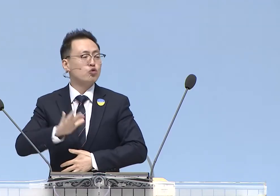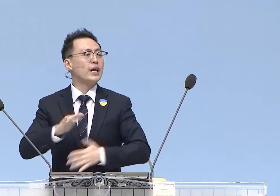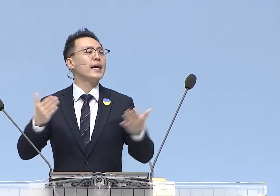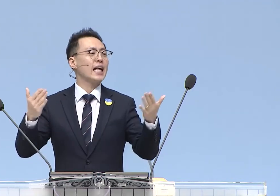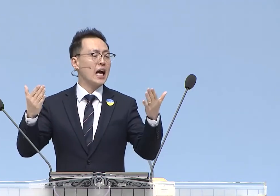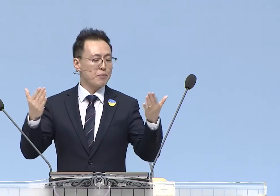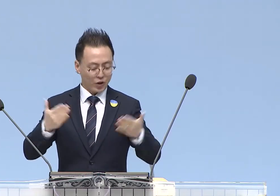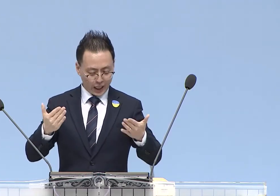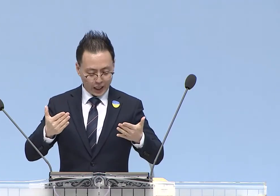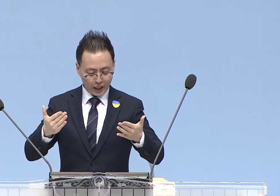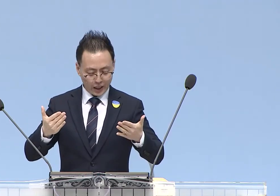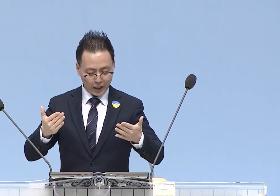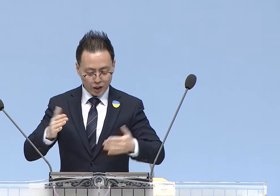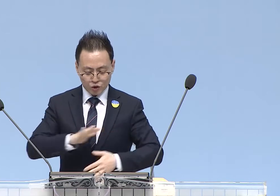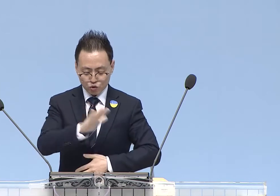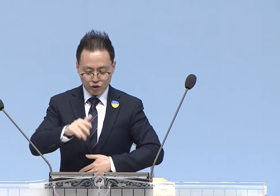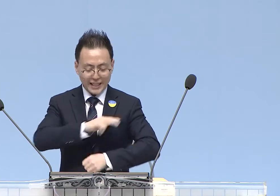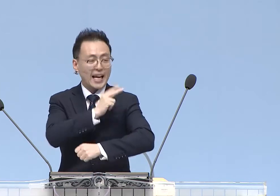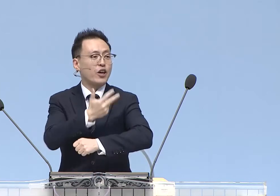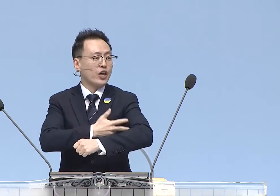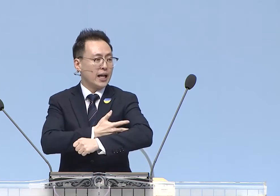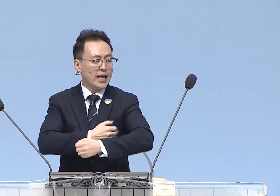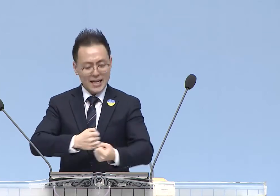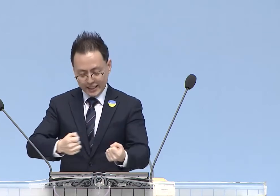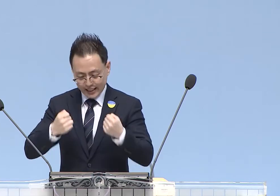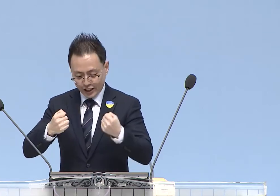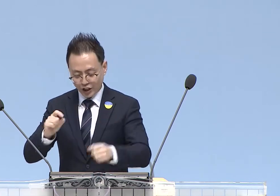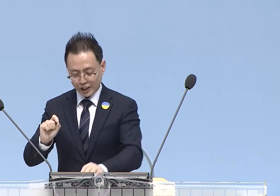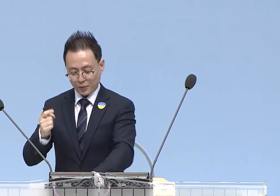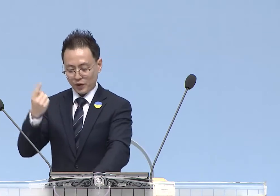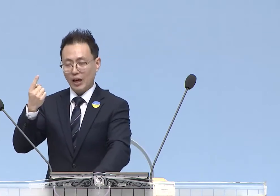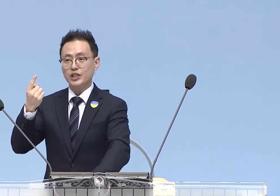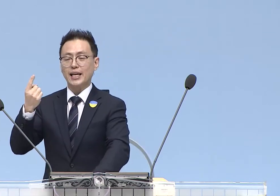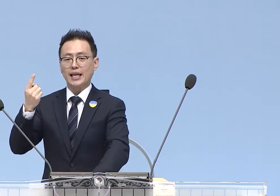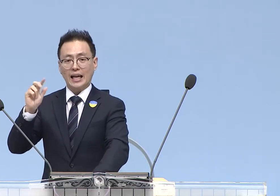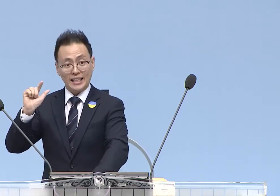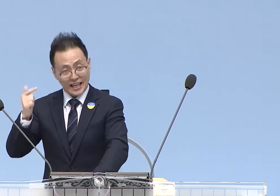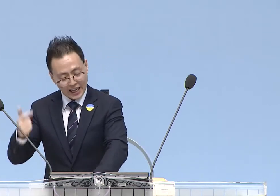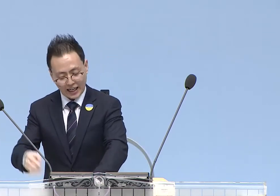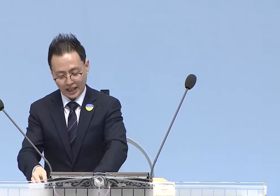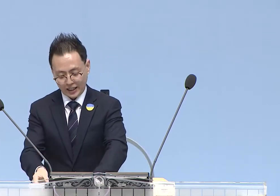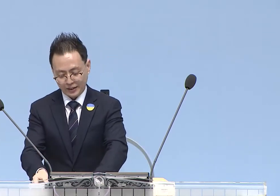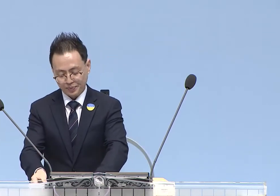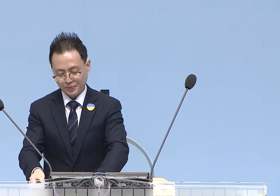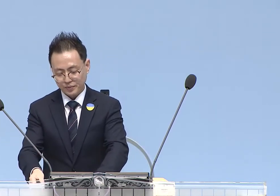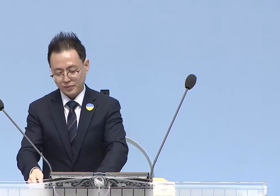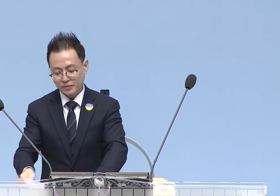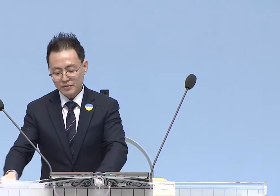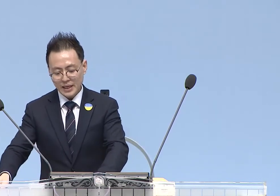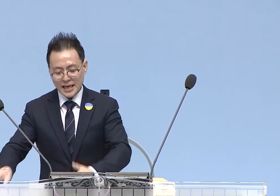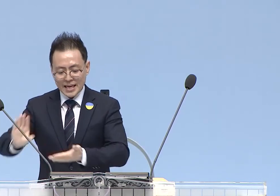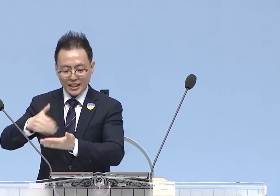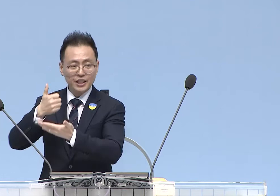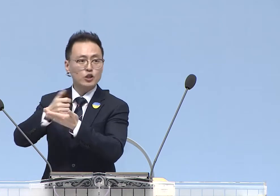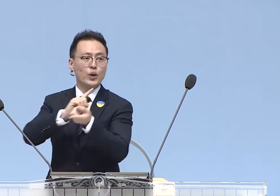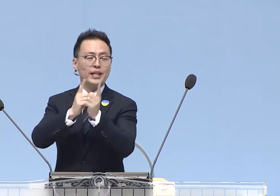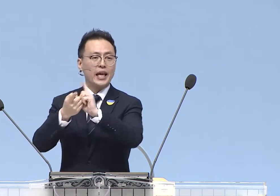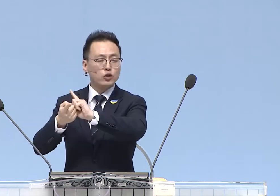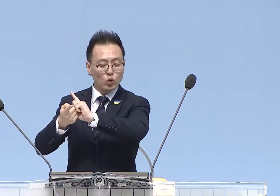우리의 사명이 우리의 자격이나 능력에서 비롯한 것이 아니라 그리스도의